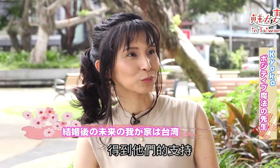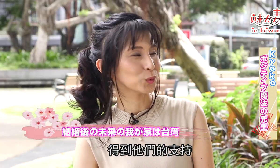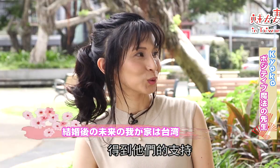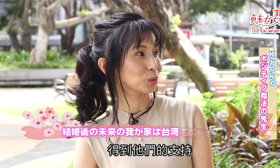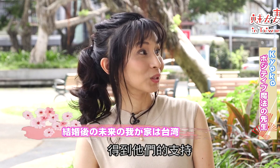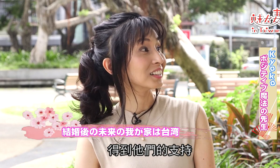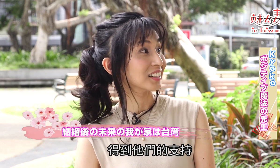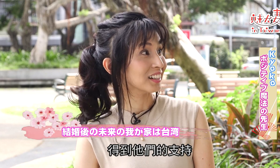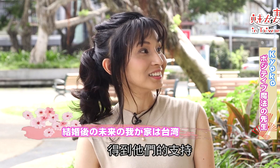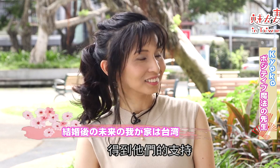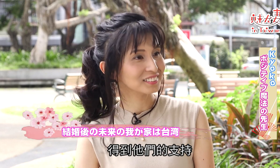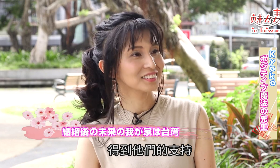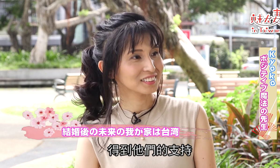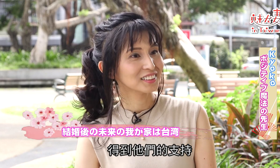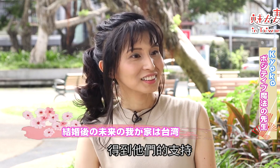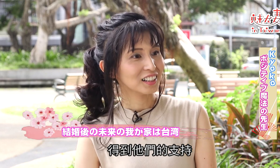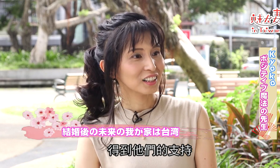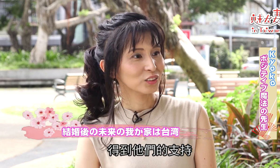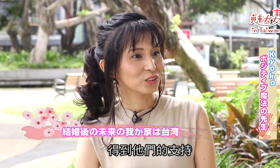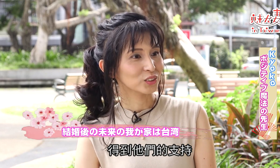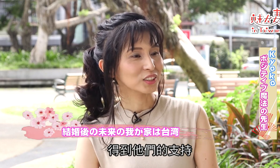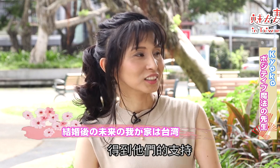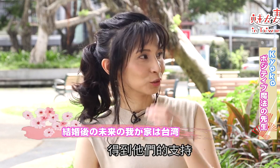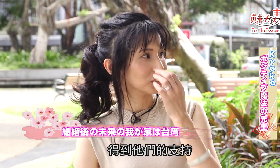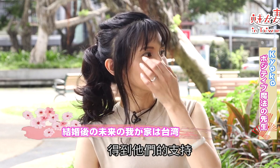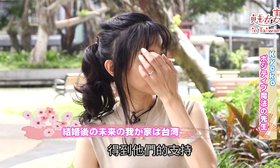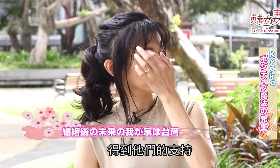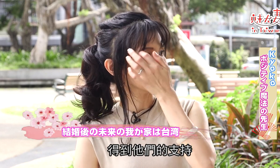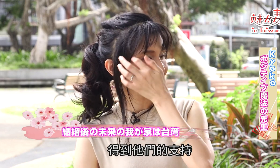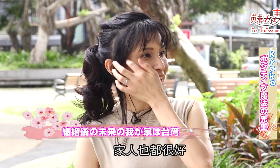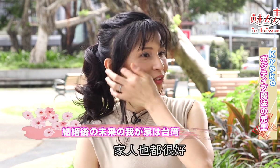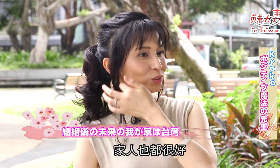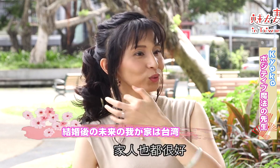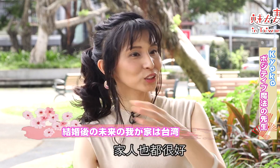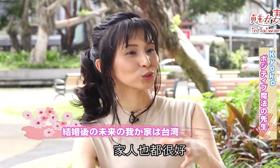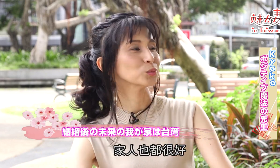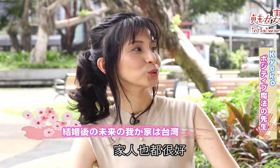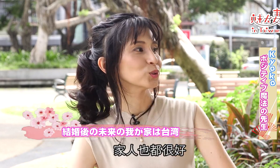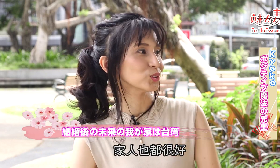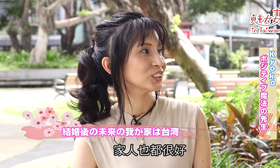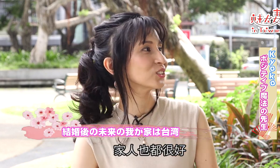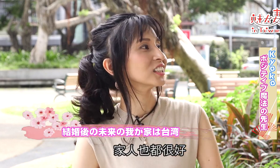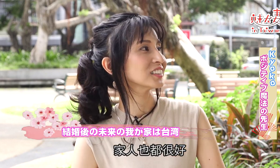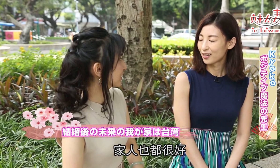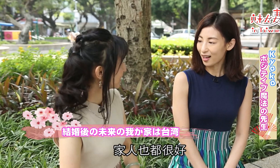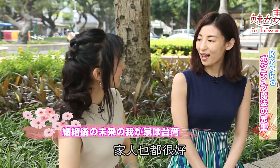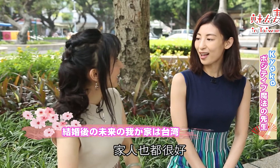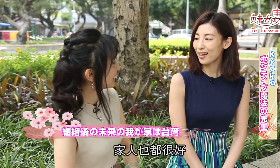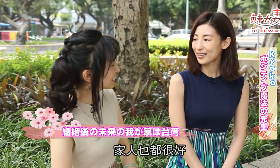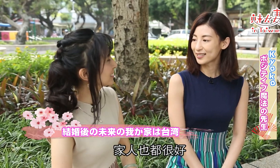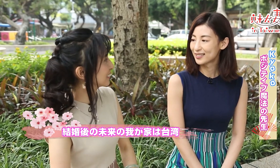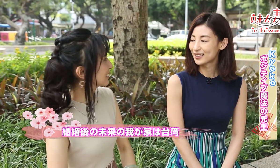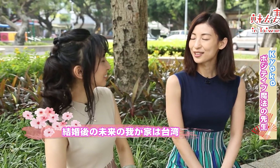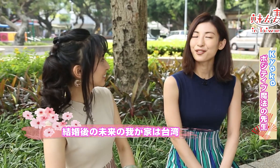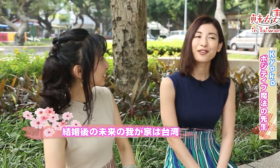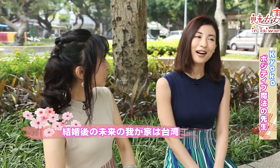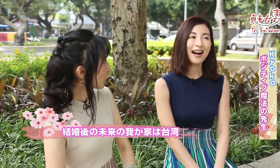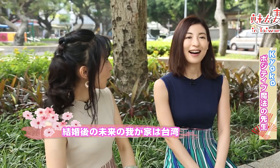ポートしてもらいながら、あの暮らしてましたし、はい、夫の家族もすごくいい人たちなので、 そっか、は